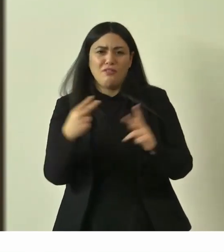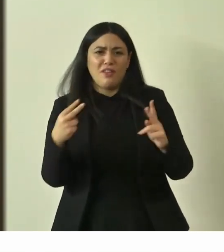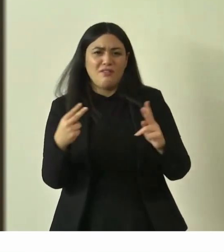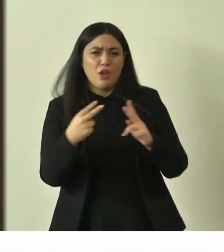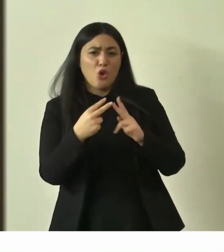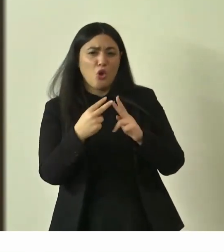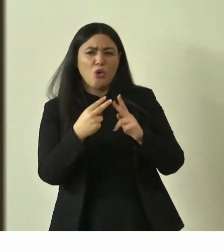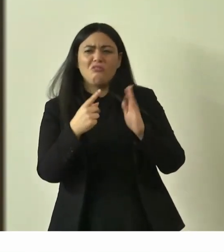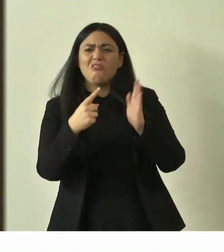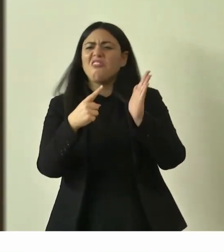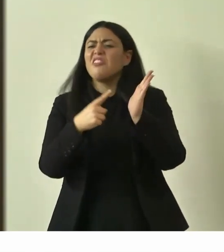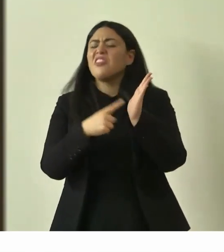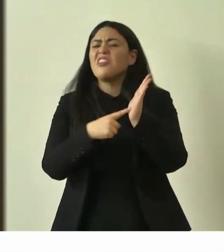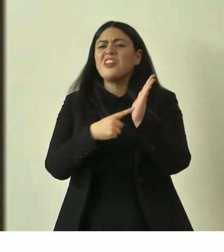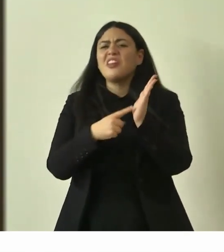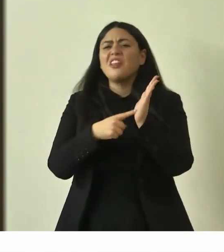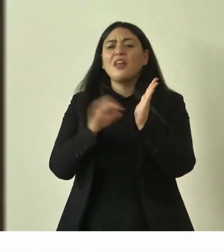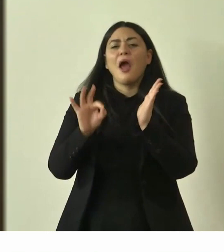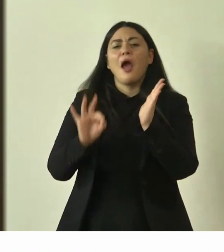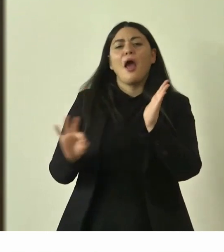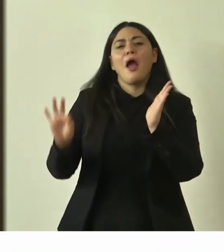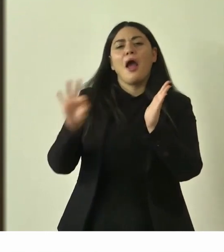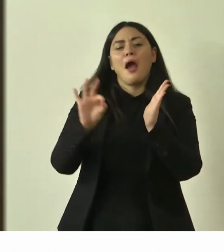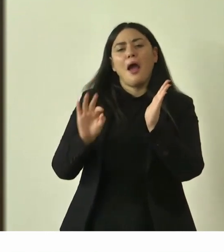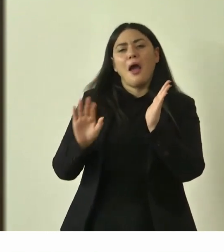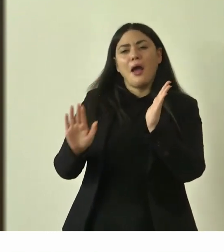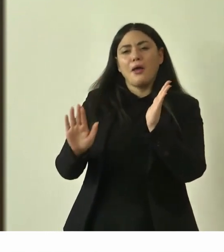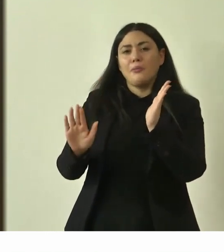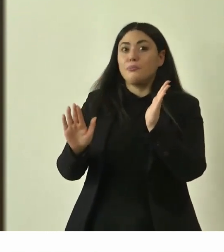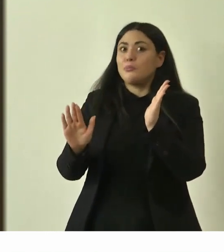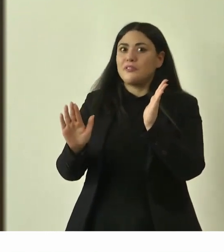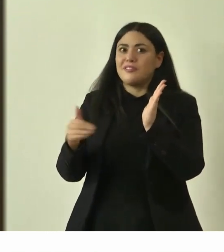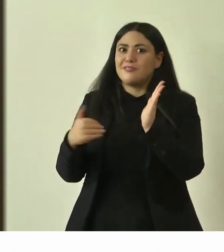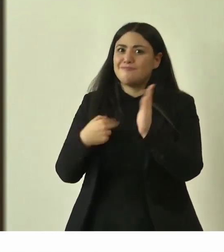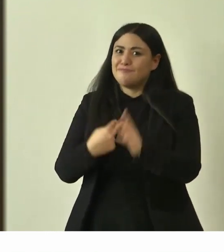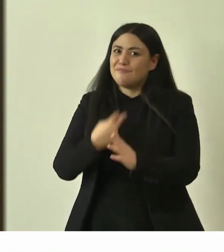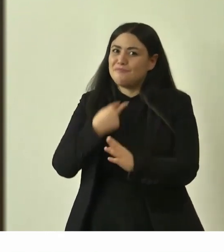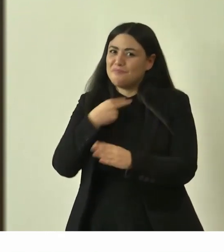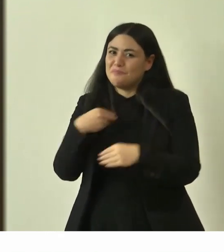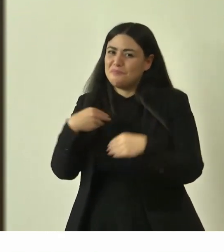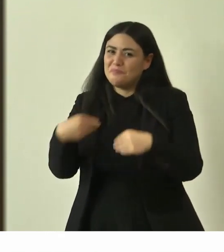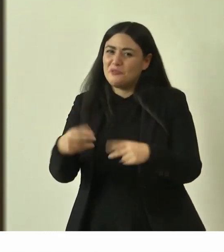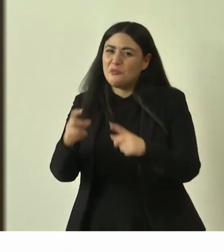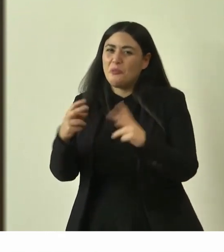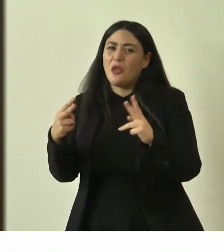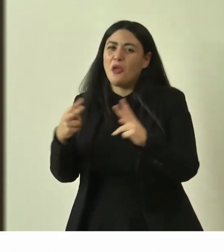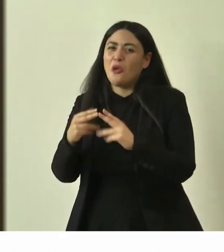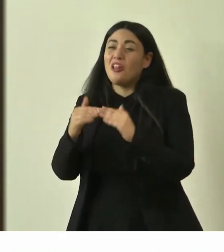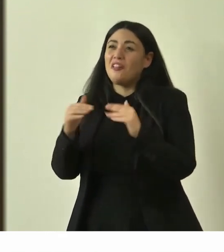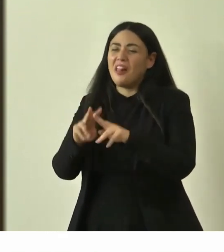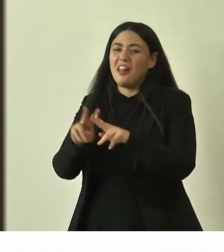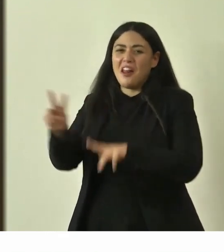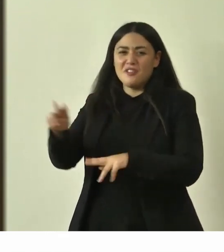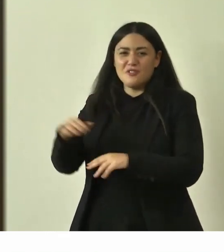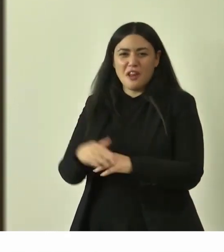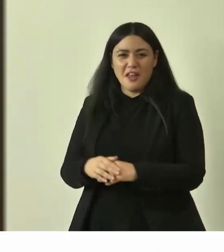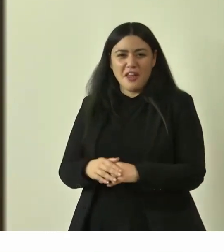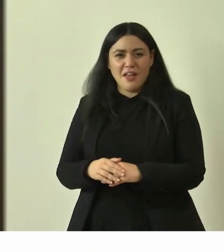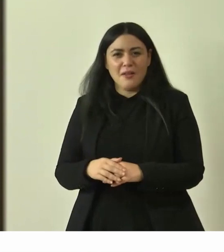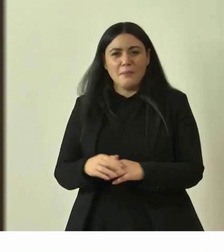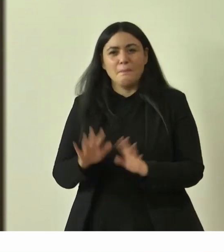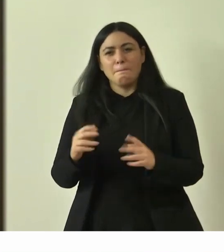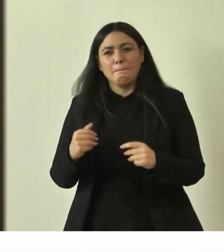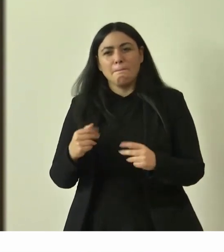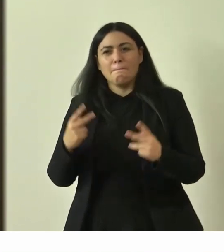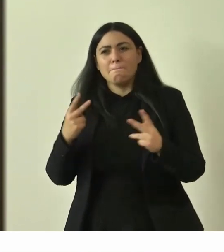sui diritti delle arti a cui non potevo mancare, essendo un incontro nazionale. Molto felice di vedere